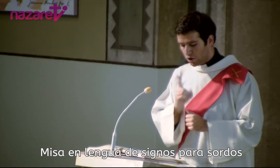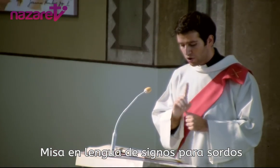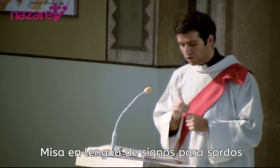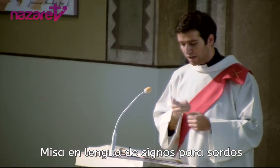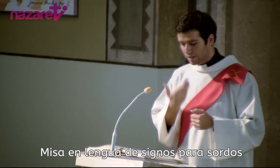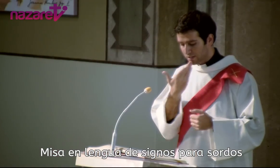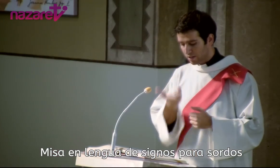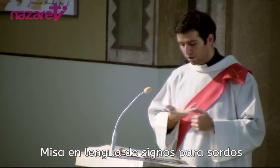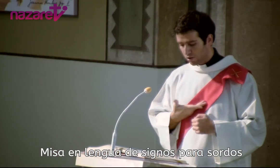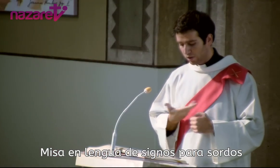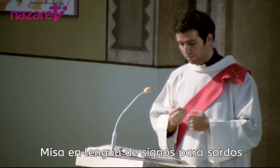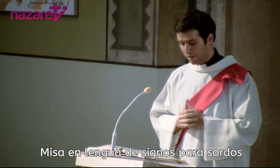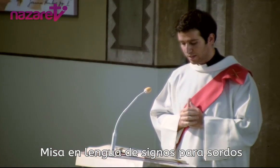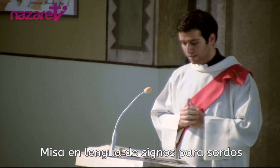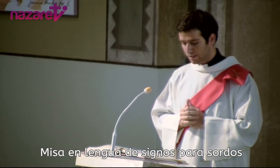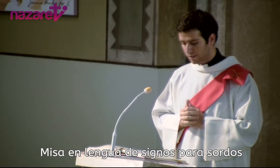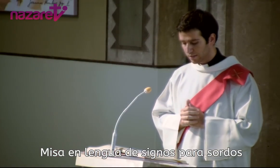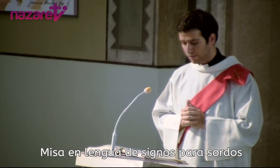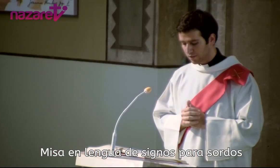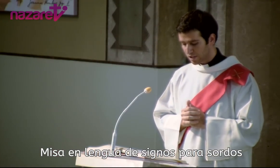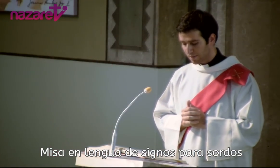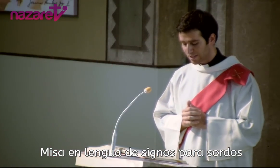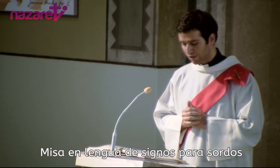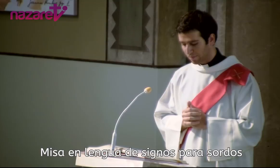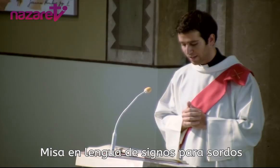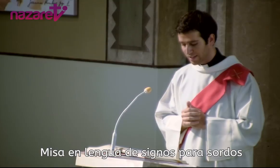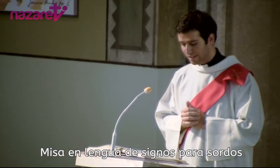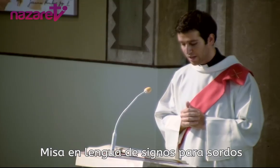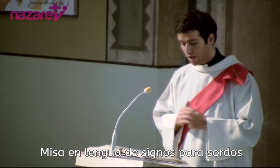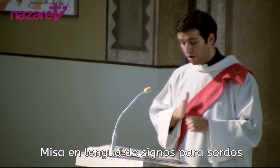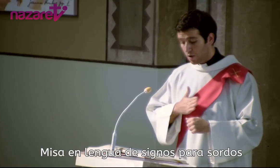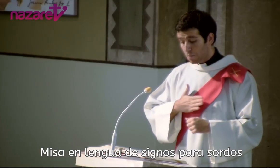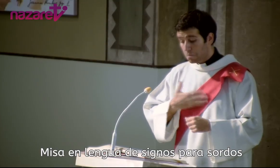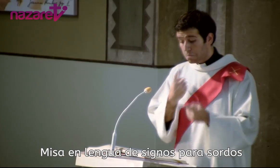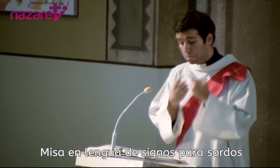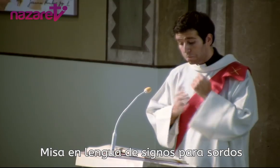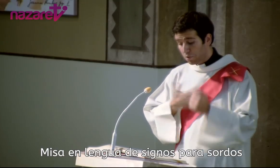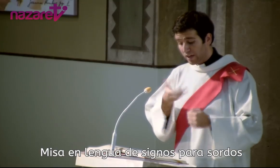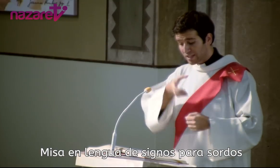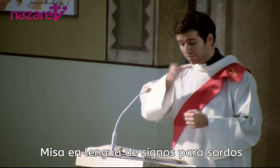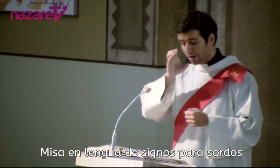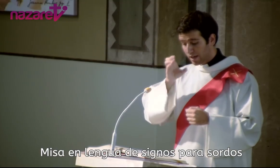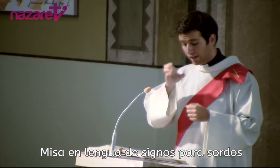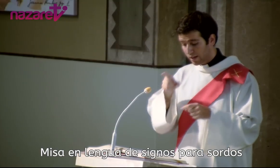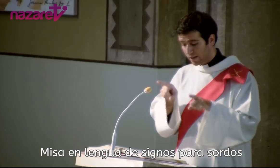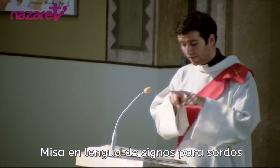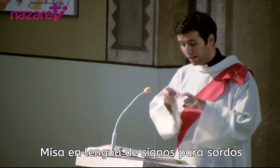no sabes lo que pedís, no sabéis lo que pedís. ¿Podéis beber del